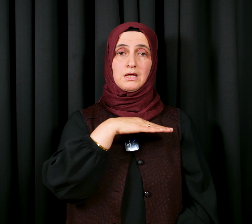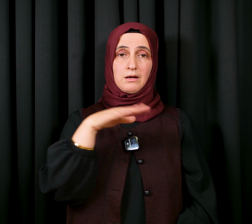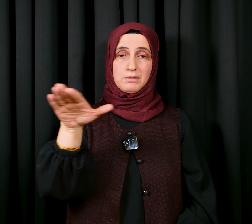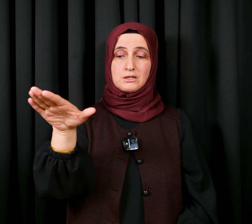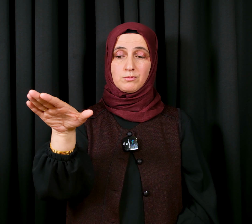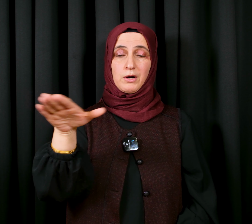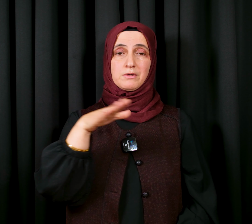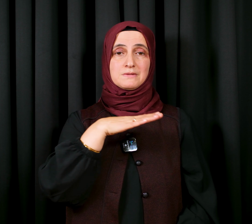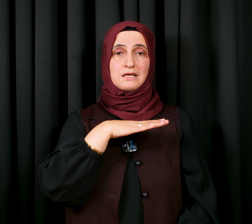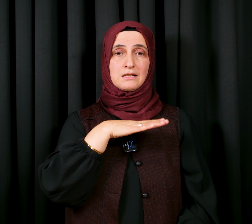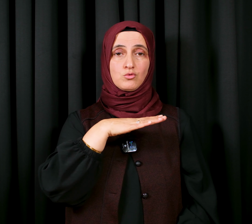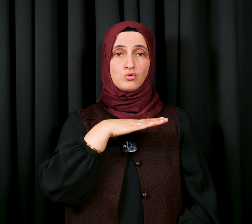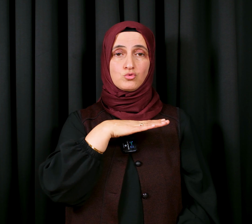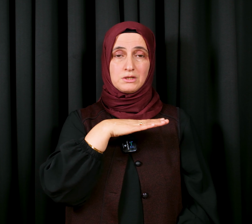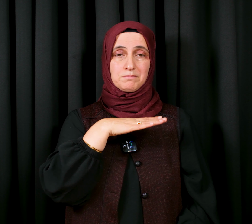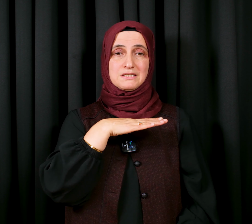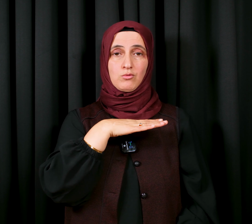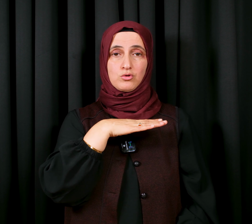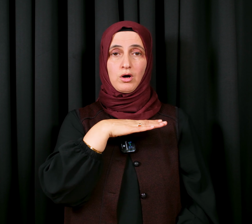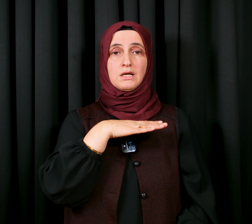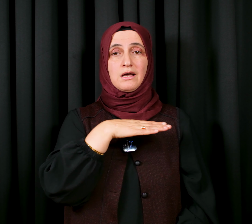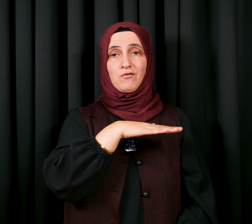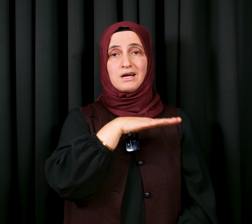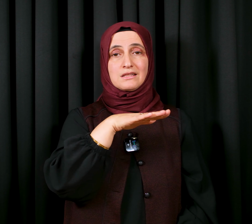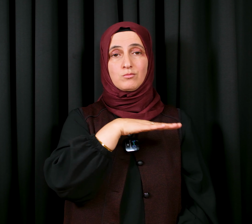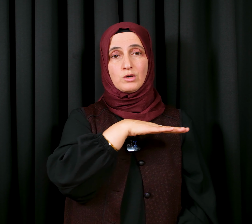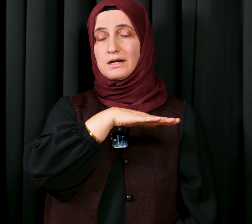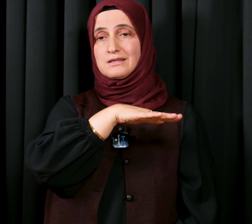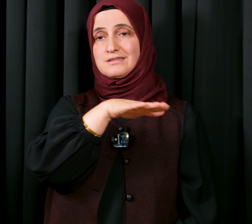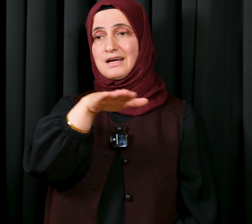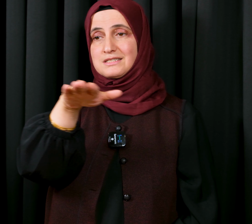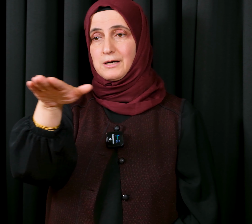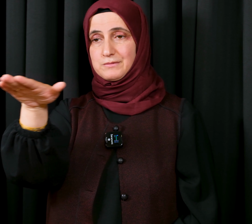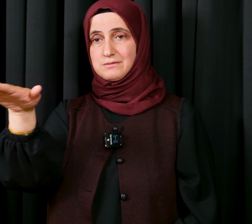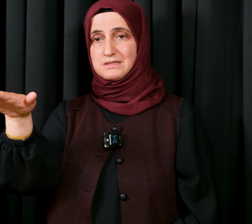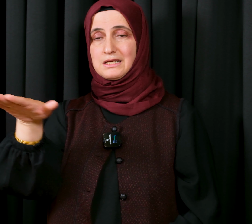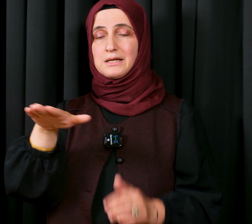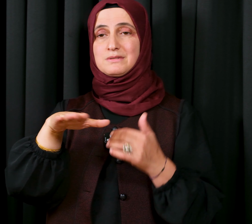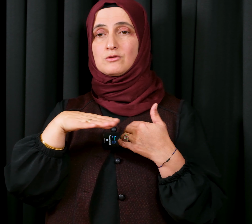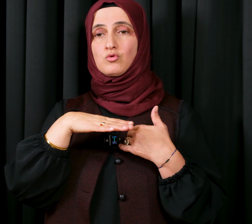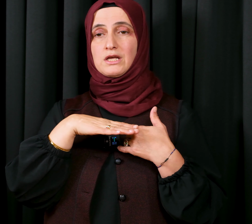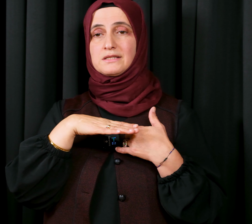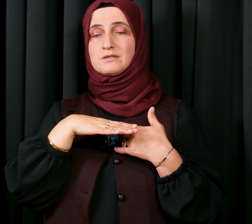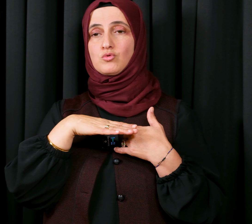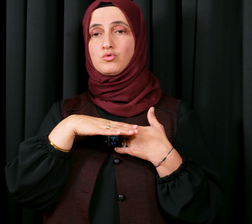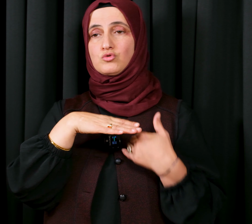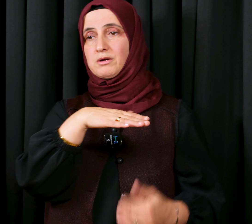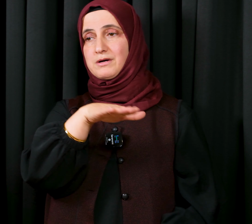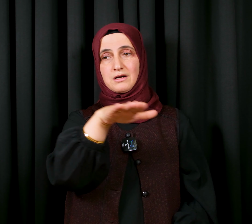Bakın, parmak bize dokunduğunda bizim oluyor. Fakat hareketi ters yaptığımızda, yani kendimize dokundurmayıp karşı